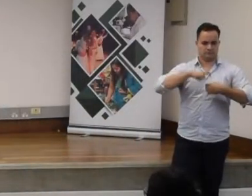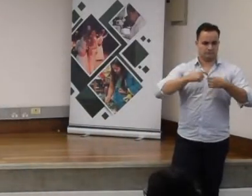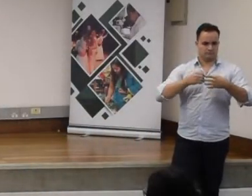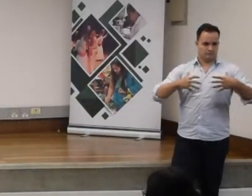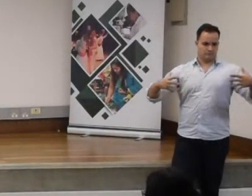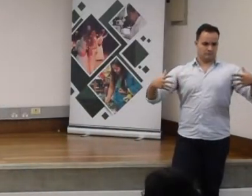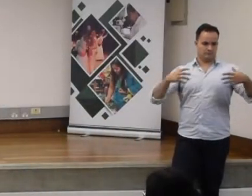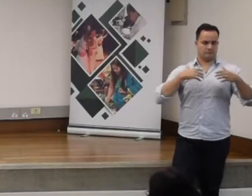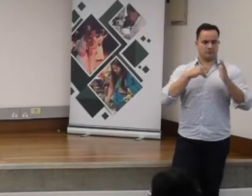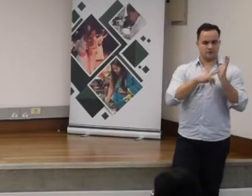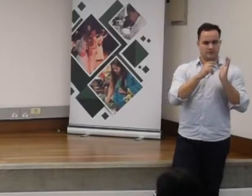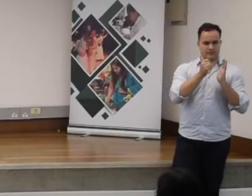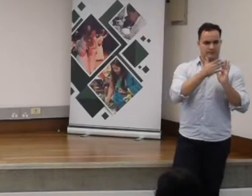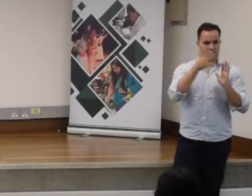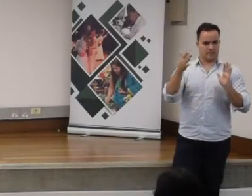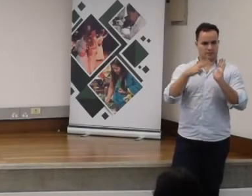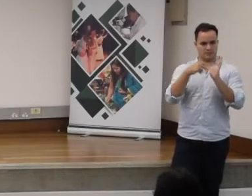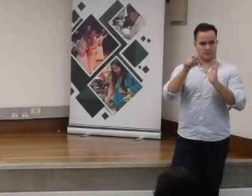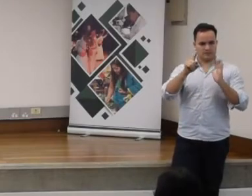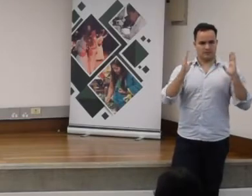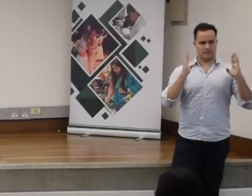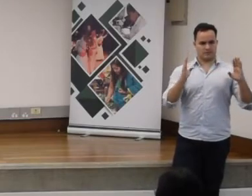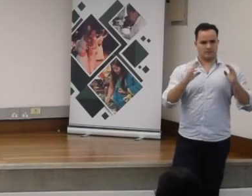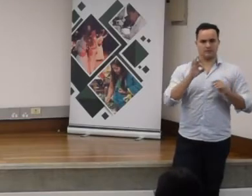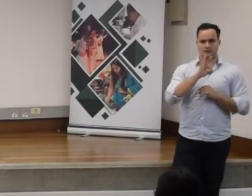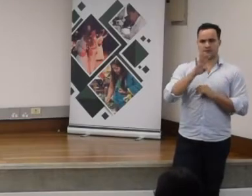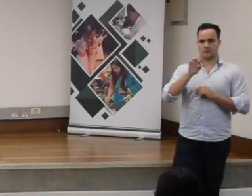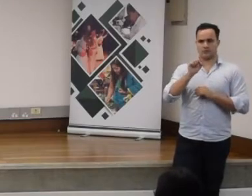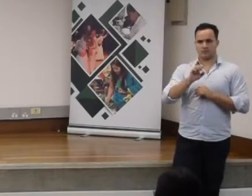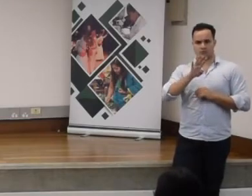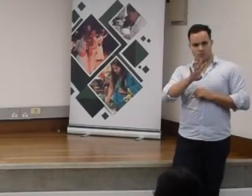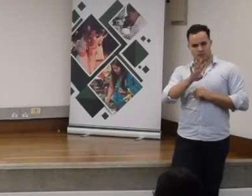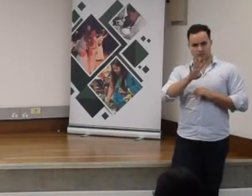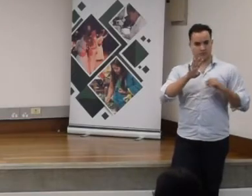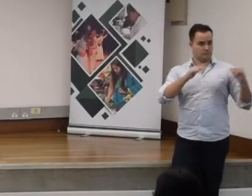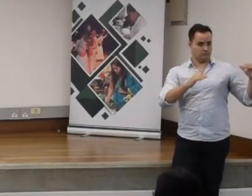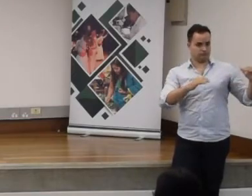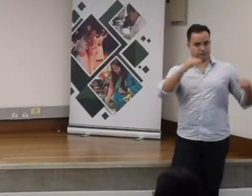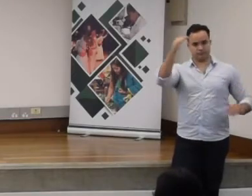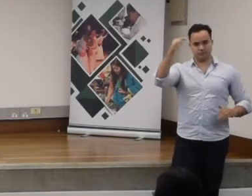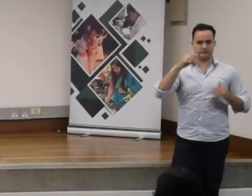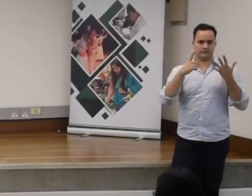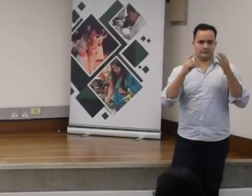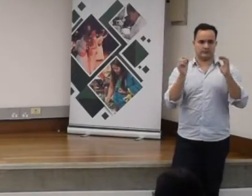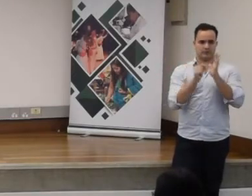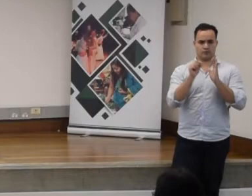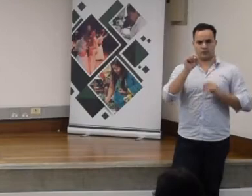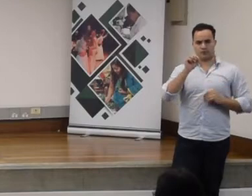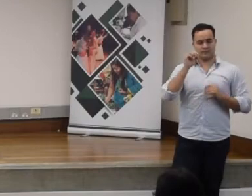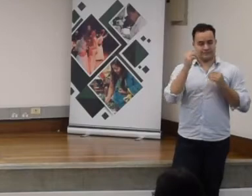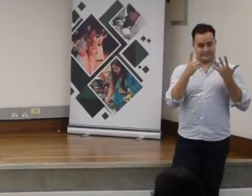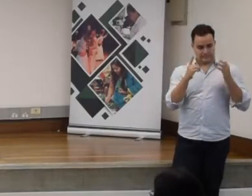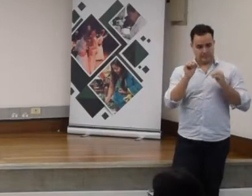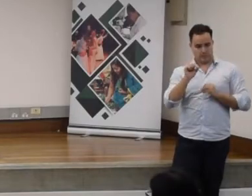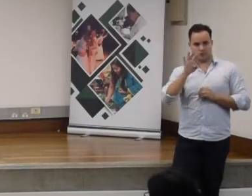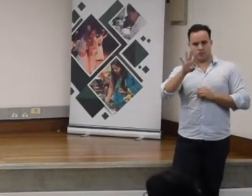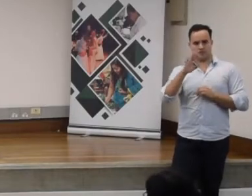2010 y 2016 del 39.4% al 60.4%.